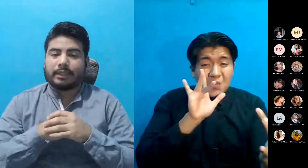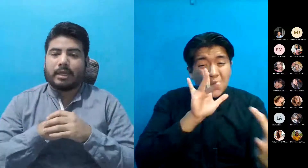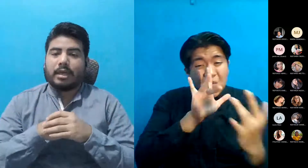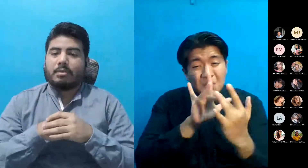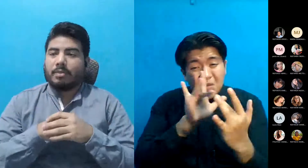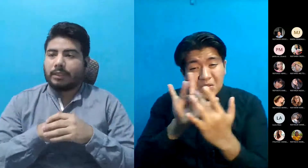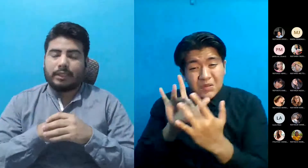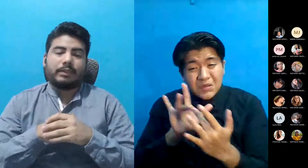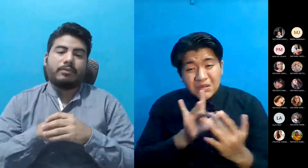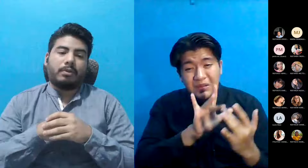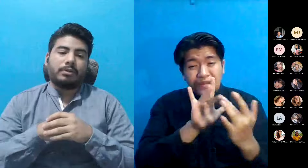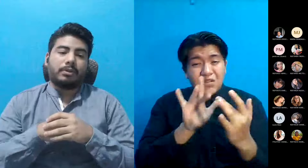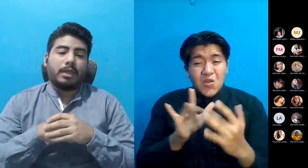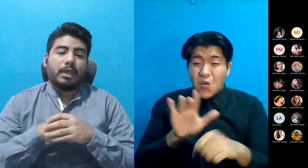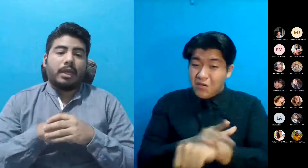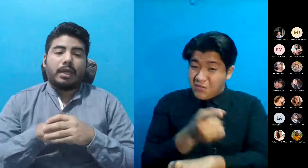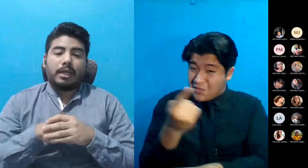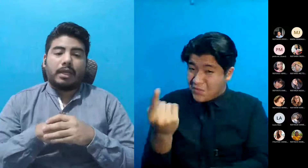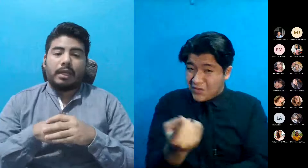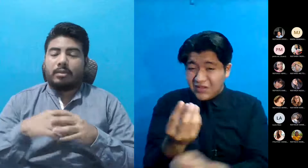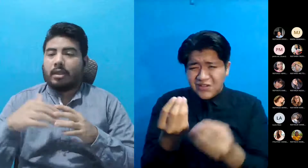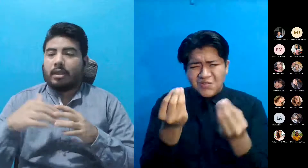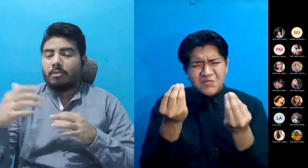es bastante información.